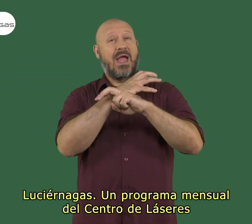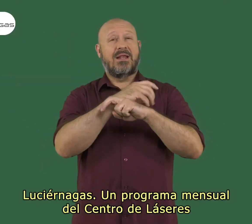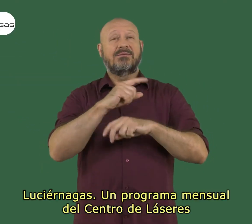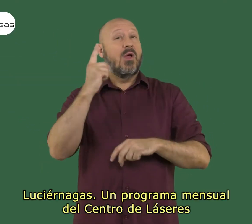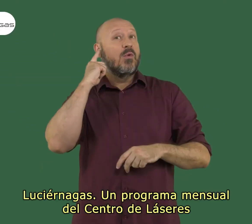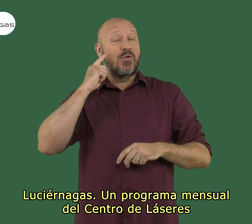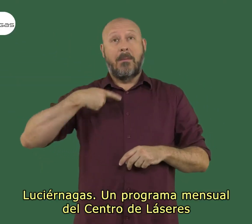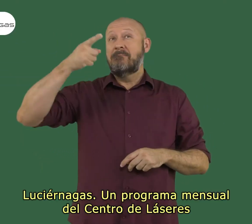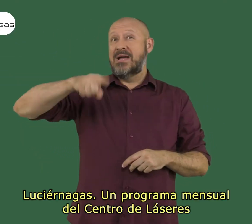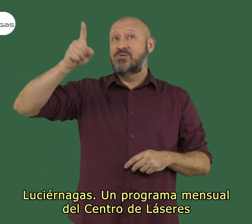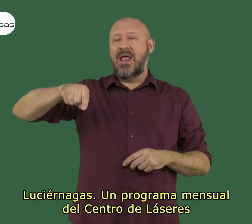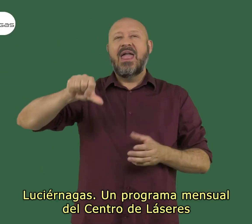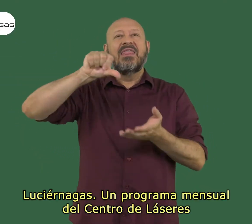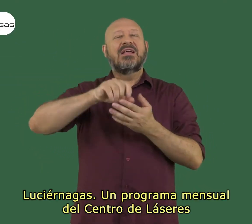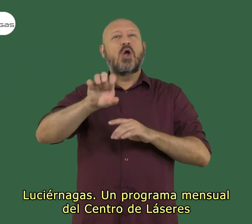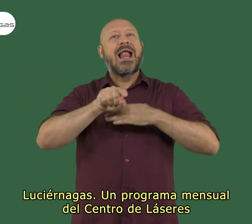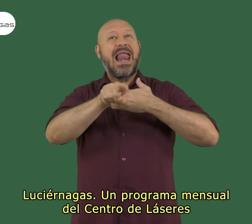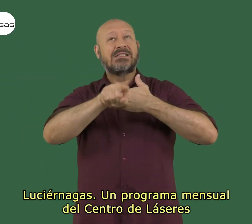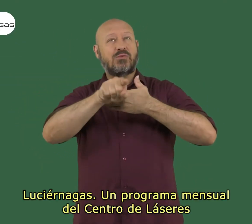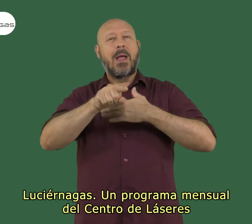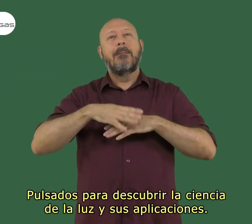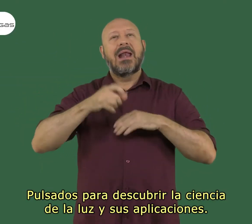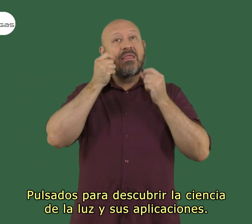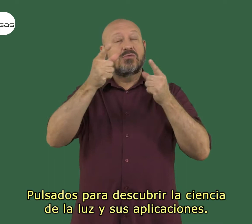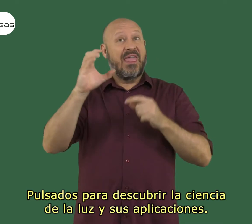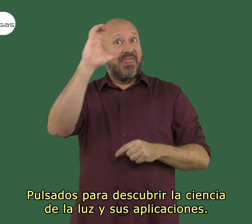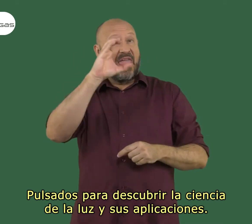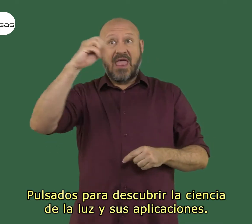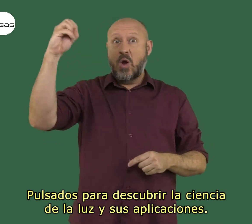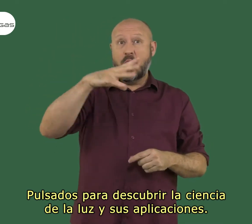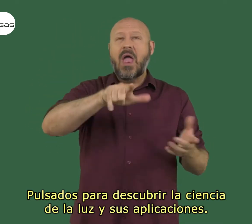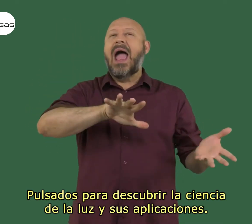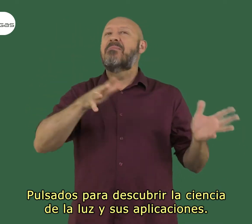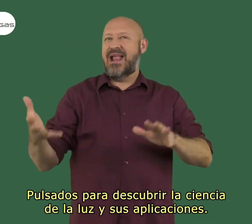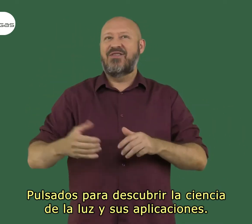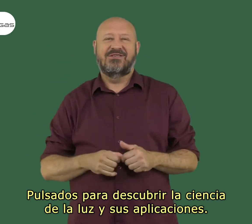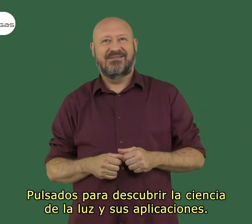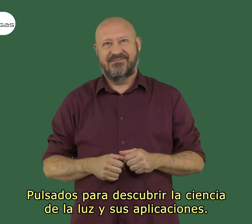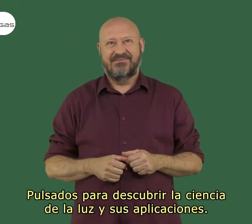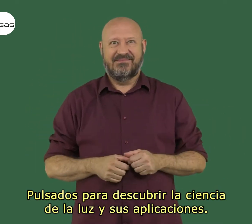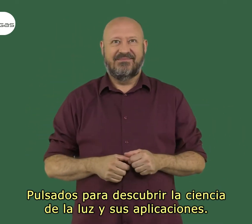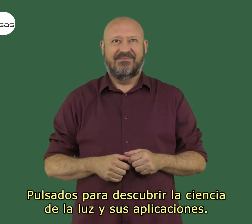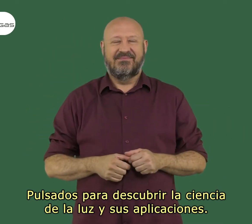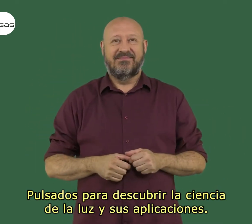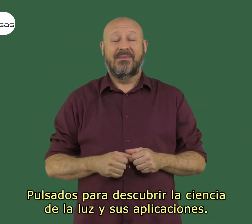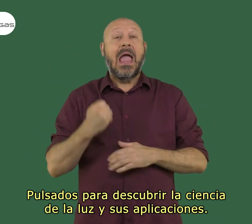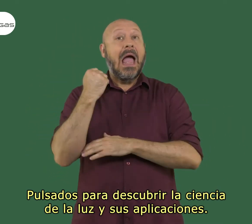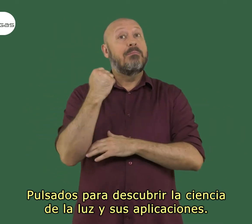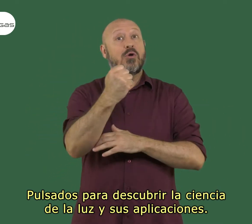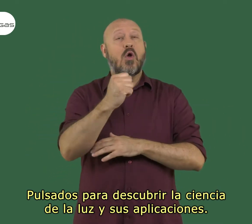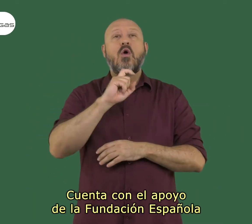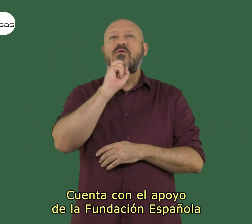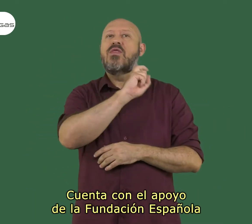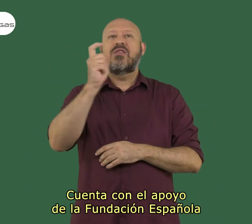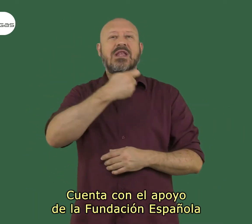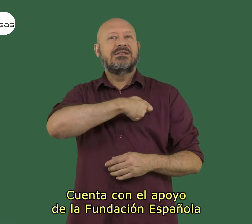Luciérnagas, un programa mensual del Centro de Láseres Pulsados para descubrir la ciencia de la luz y sus aplicaciones. Cuenta con el apoyo